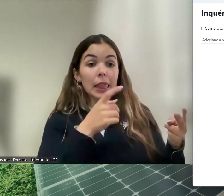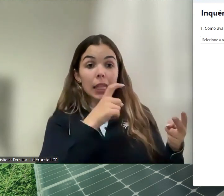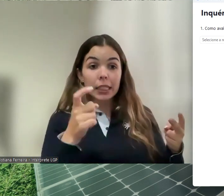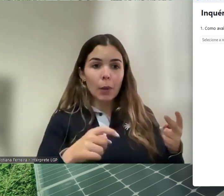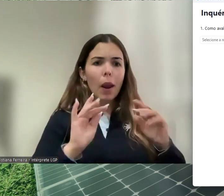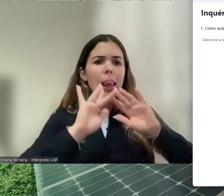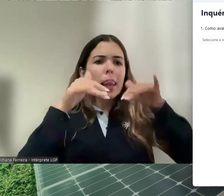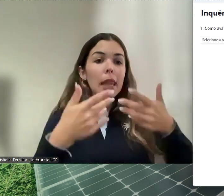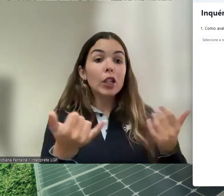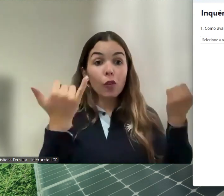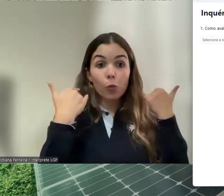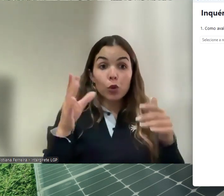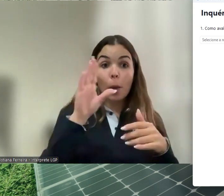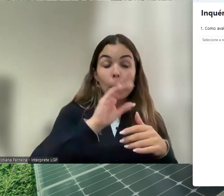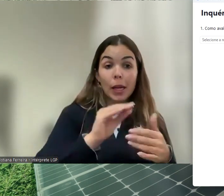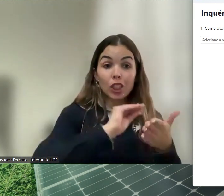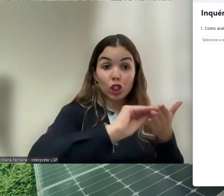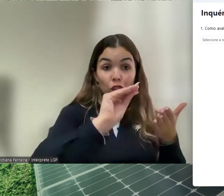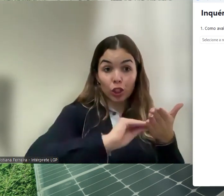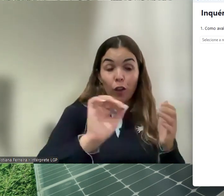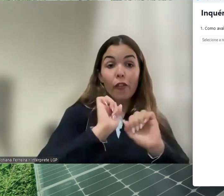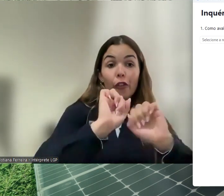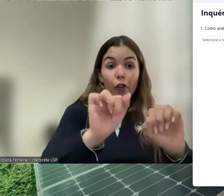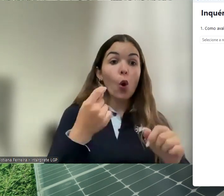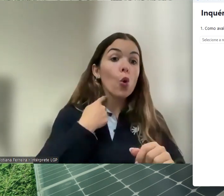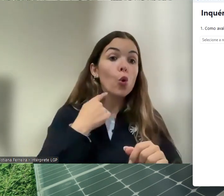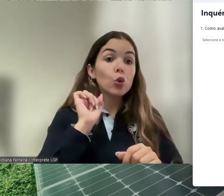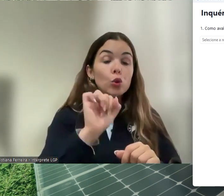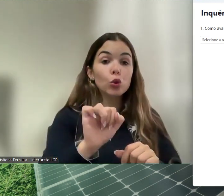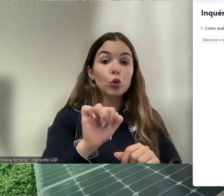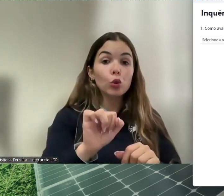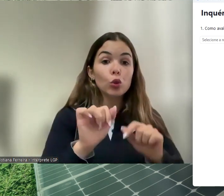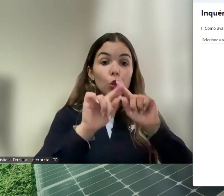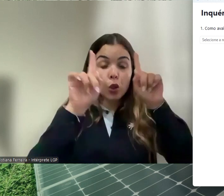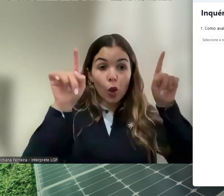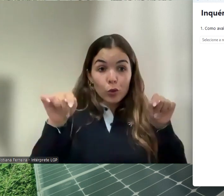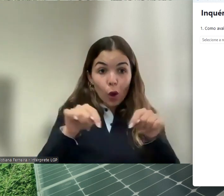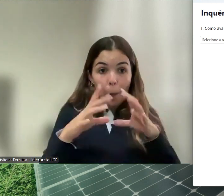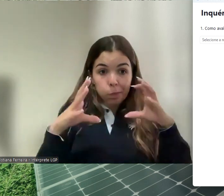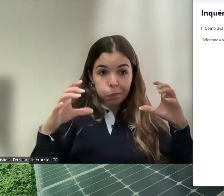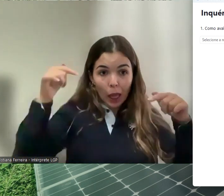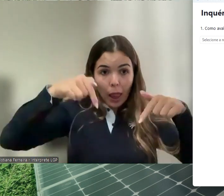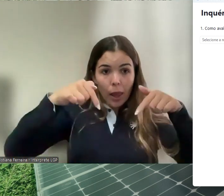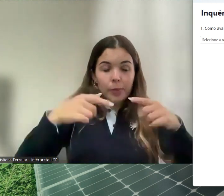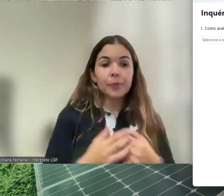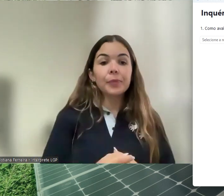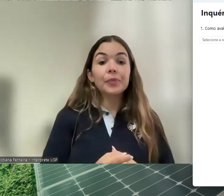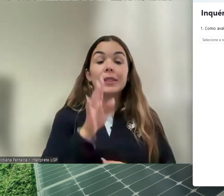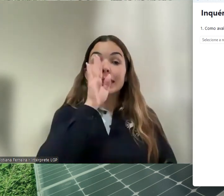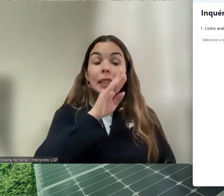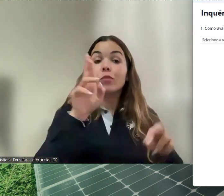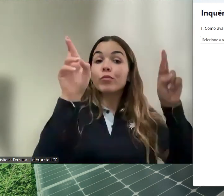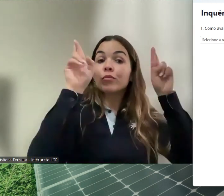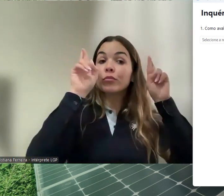mais informações e efetuar a sua inscrição nestes cursos na janela do chat. Se deseja aprofundar os